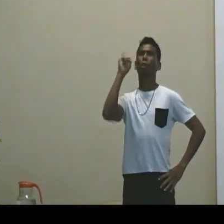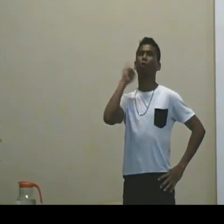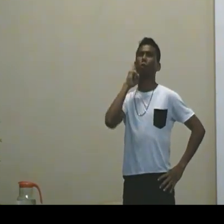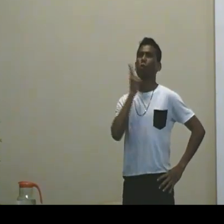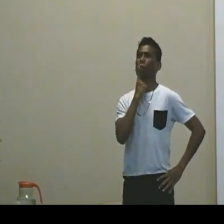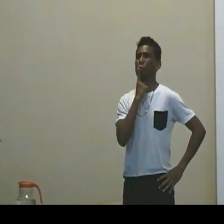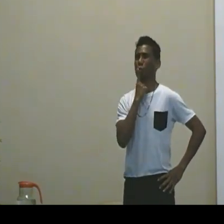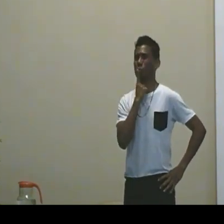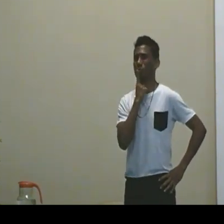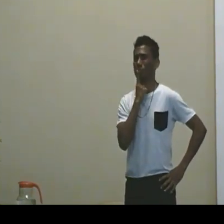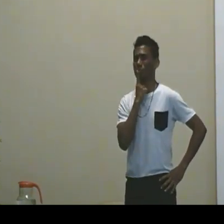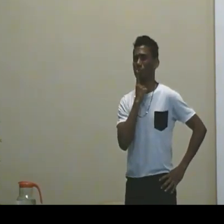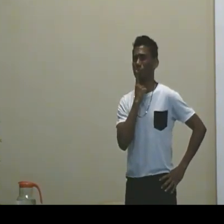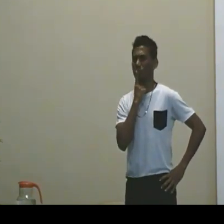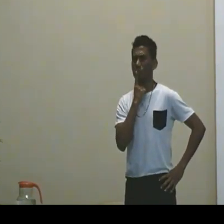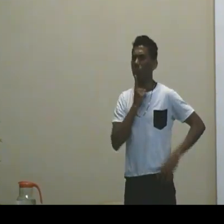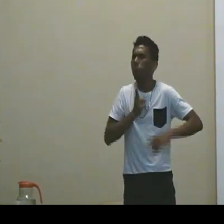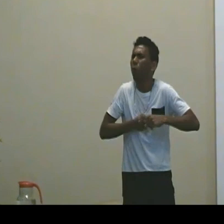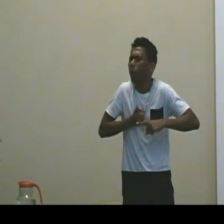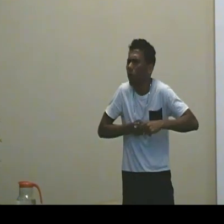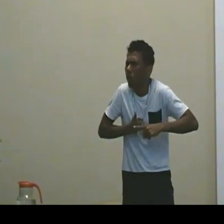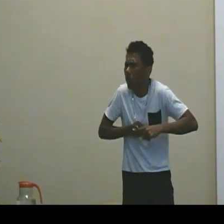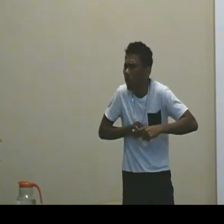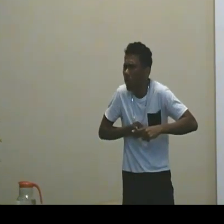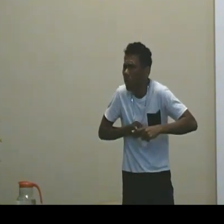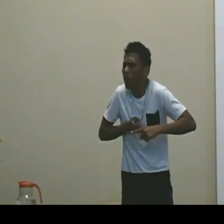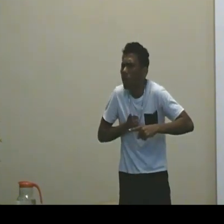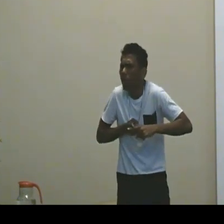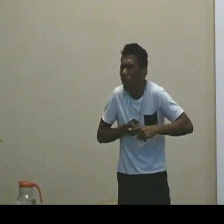pai dos surdos. Por quê?